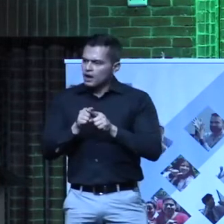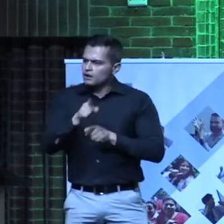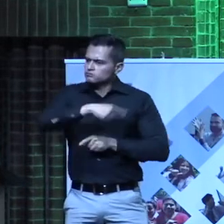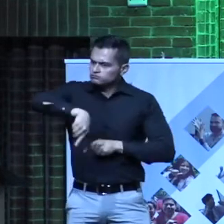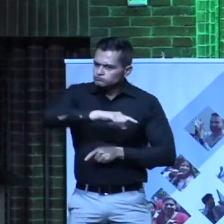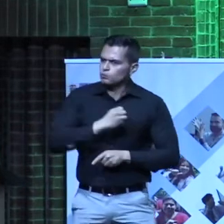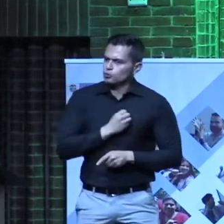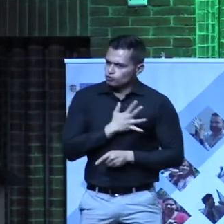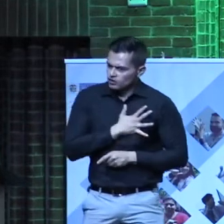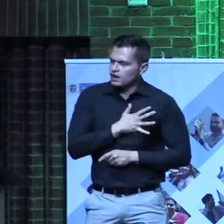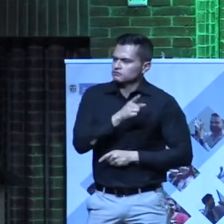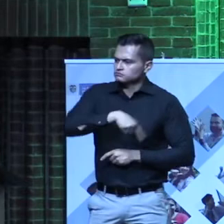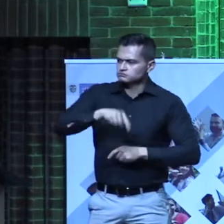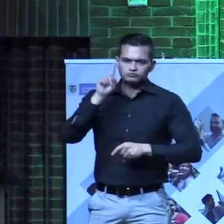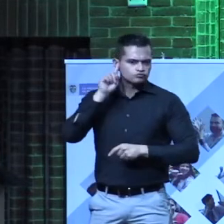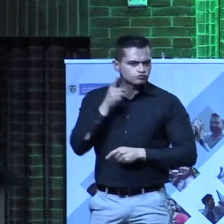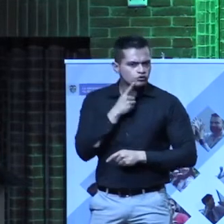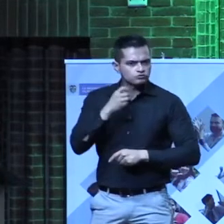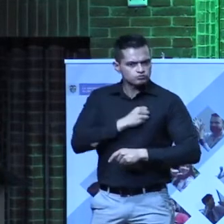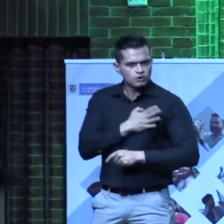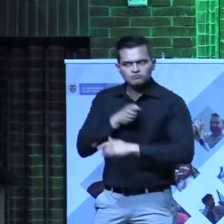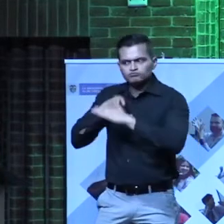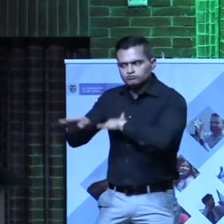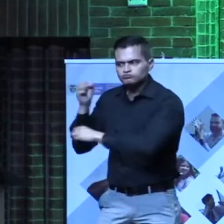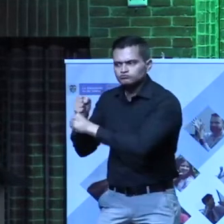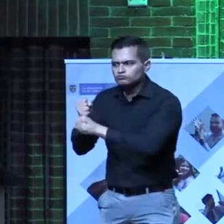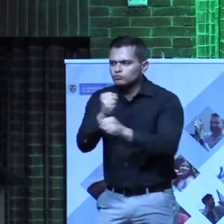las personas con discapacidad auditiva?